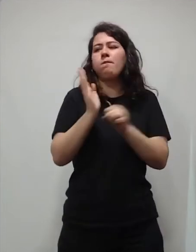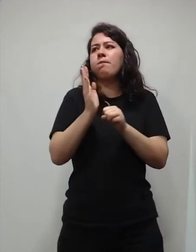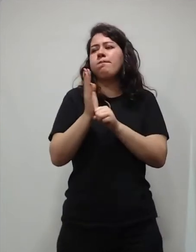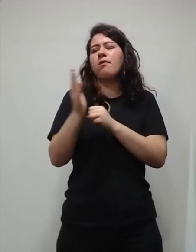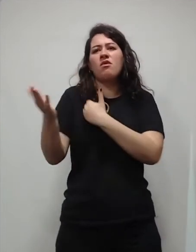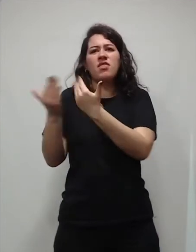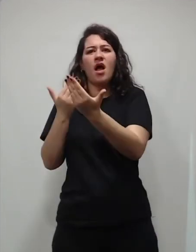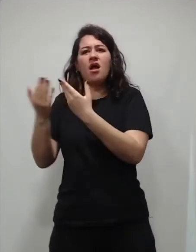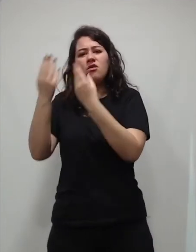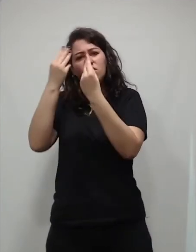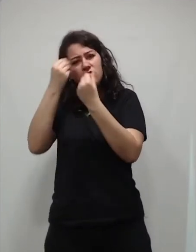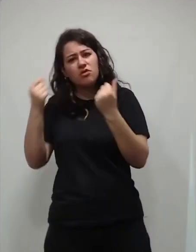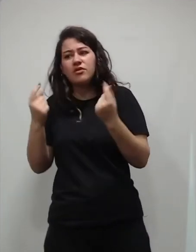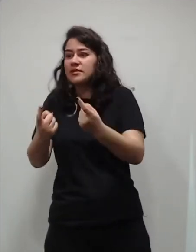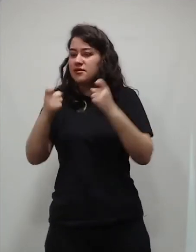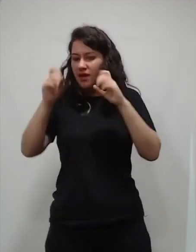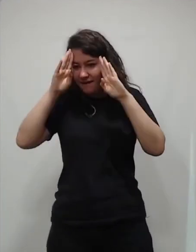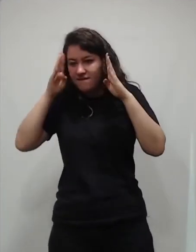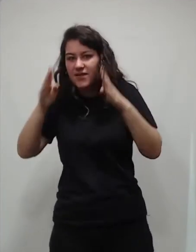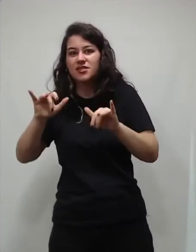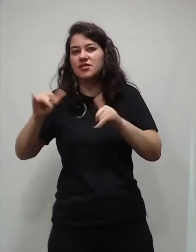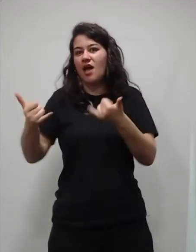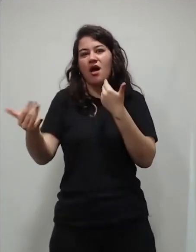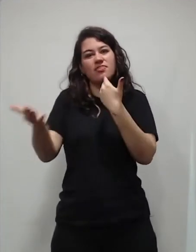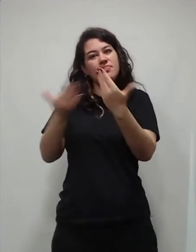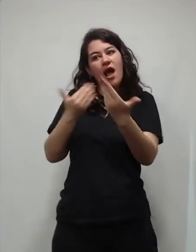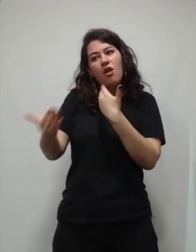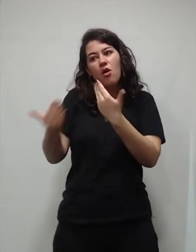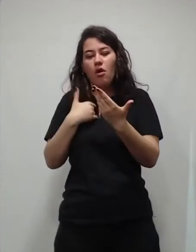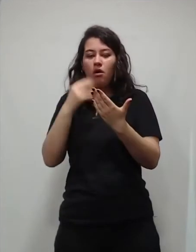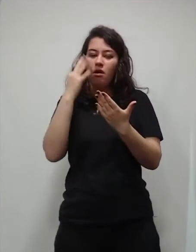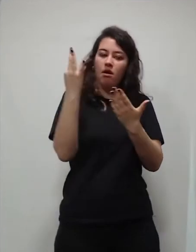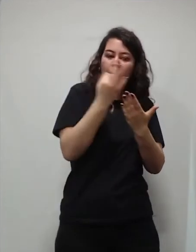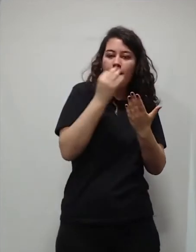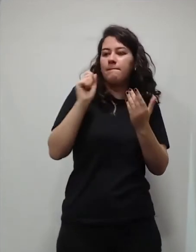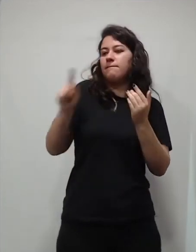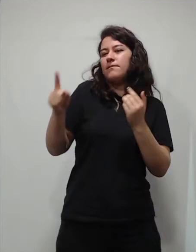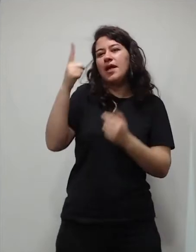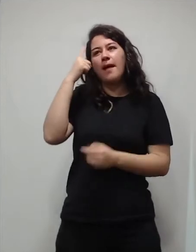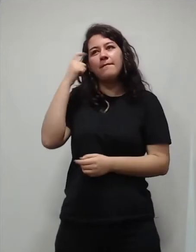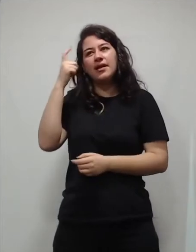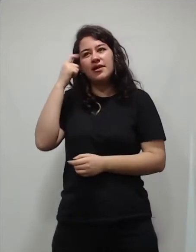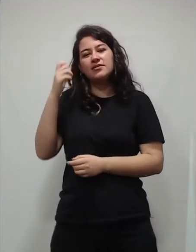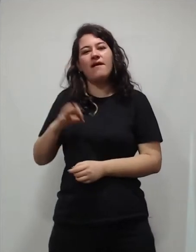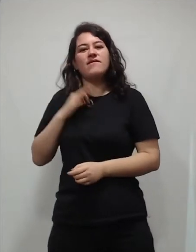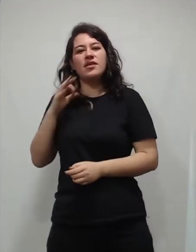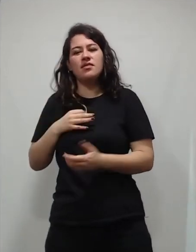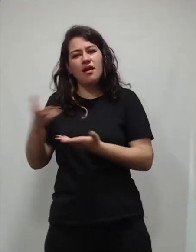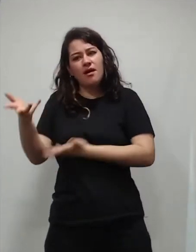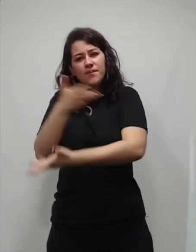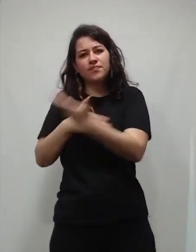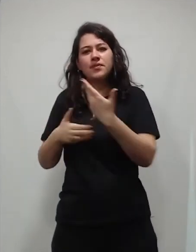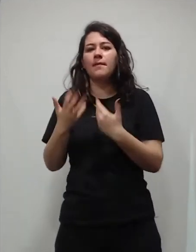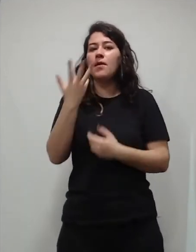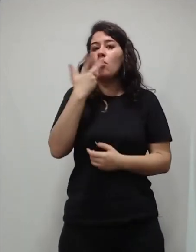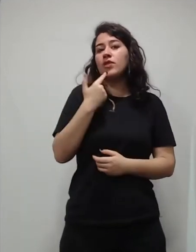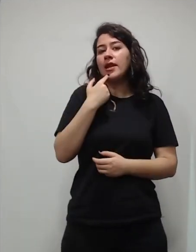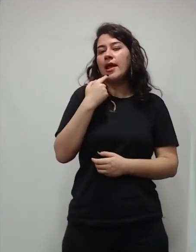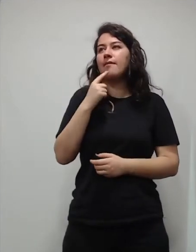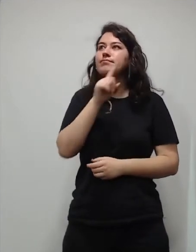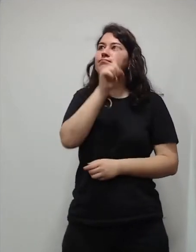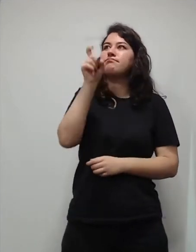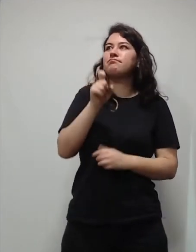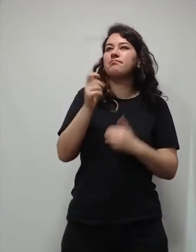más urgente entre la experiencia de lo vivido. Quisiera preguntarle, por